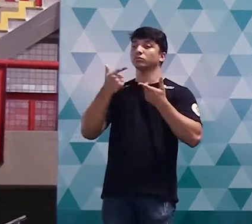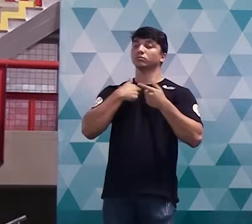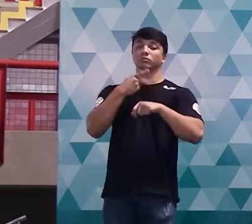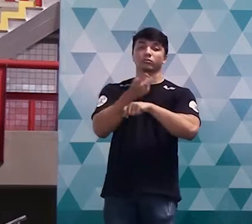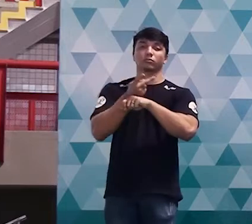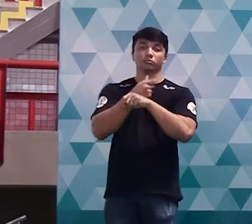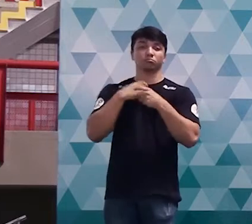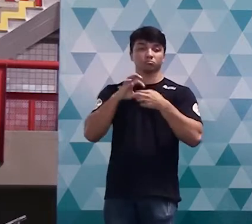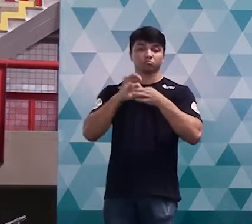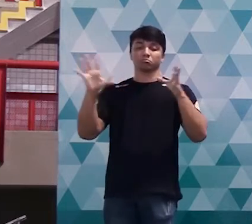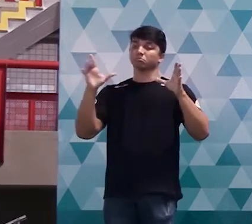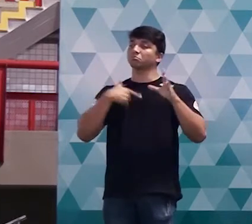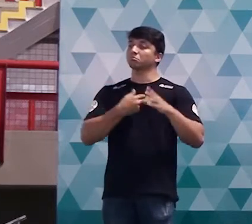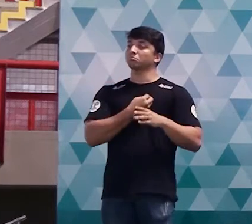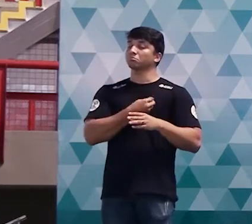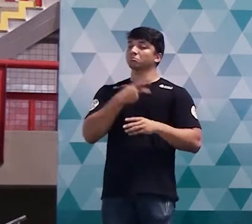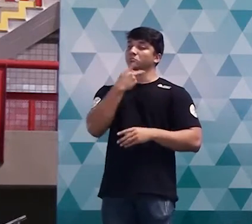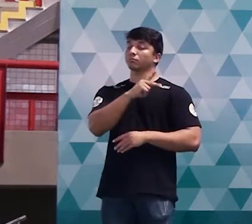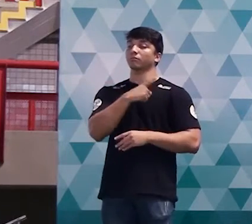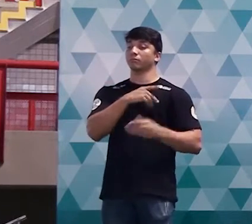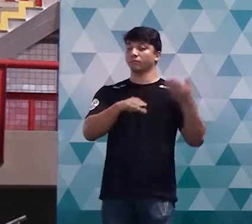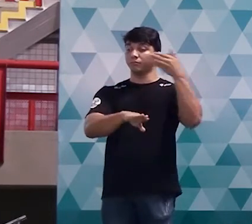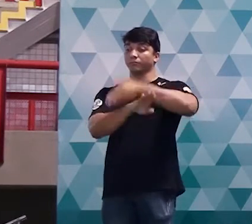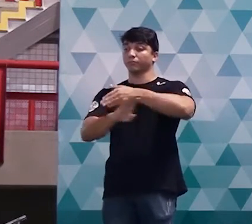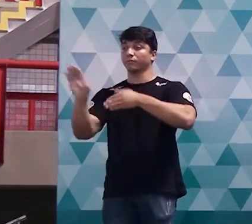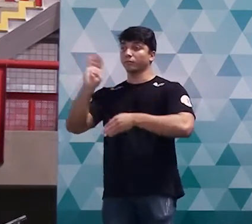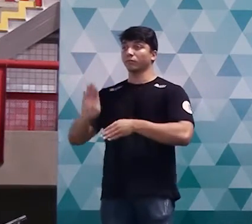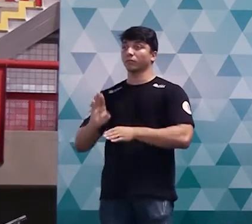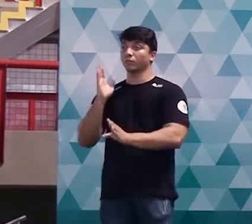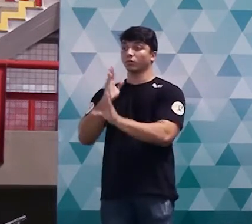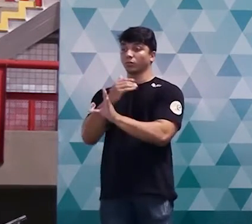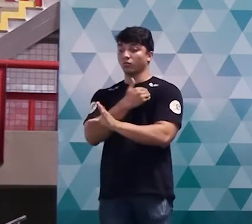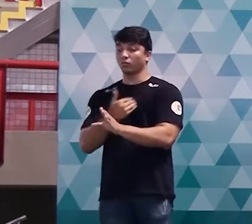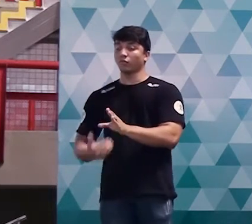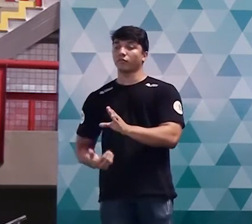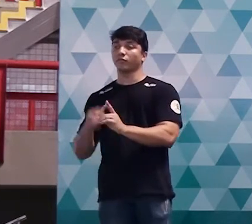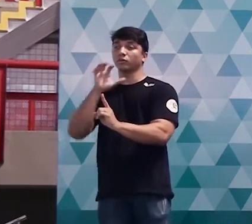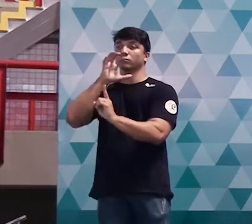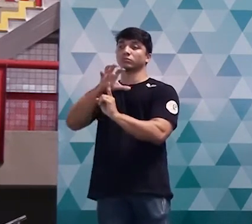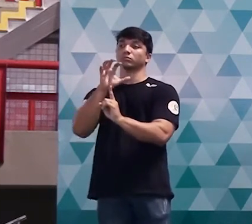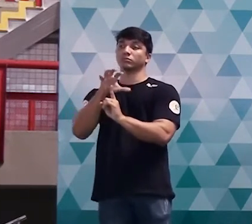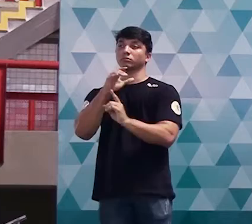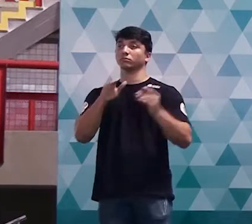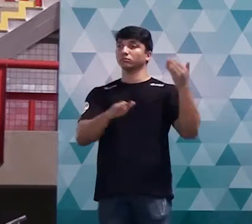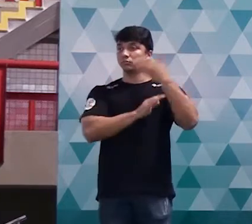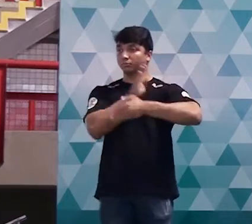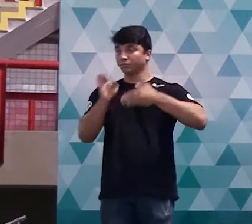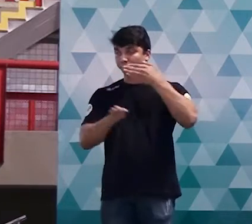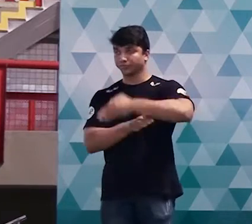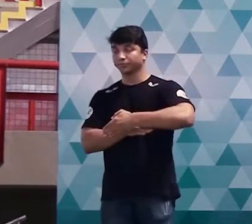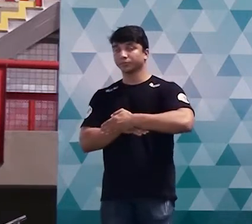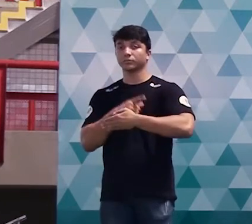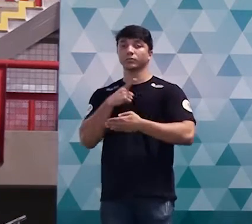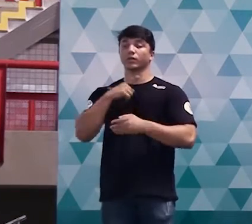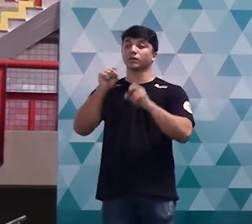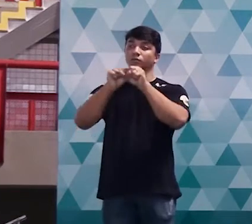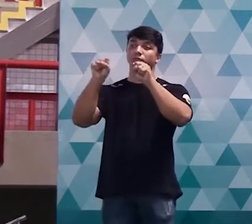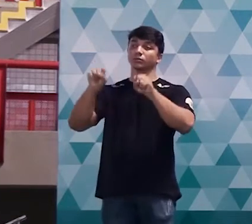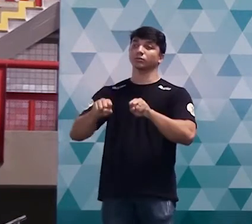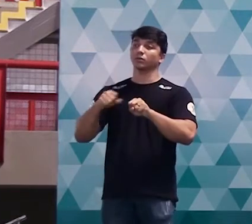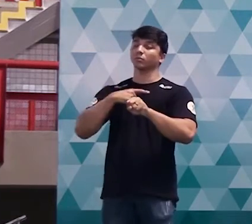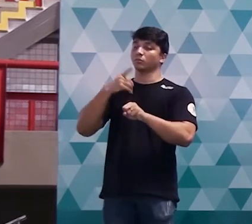de liberdade. E vieram para o Brasil porque o governo brasileiro incentivava a vinda de colonos para cá. Através do